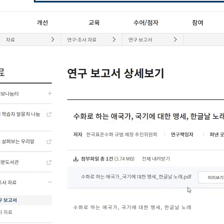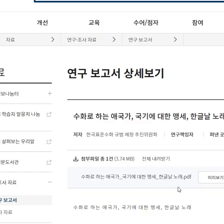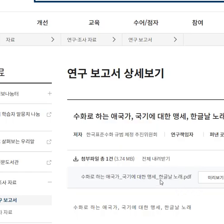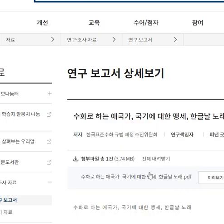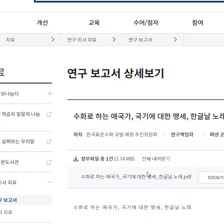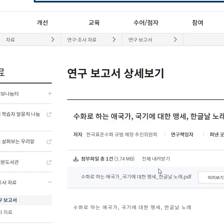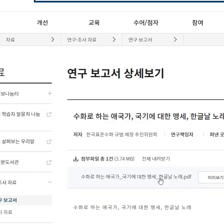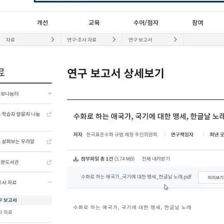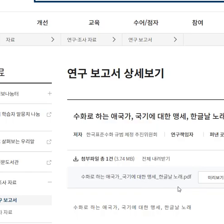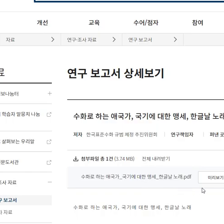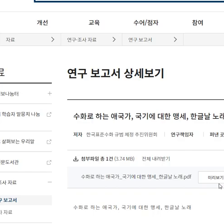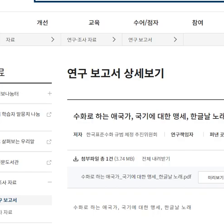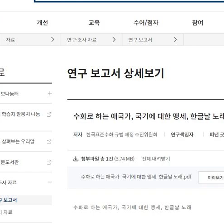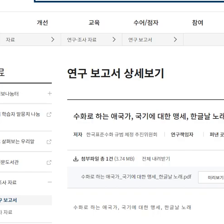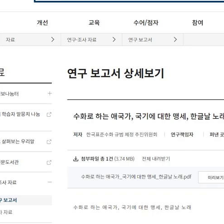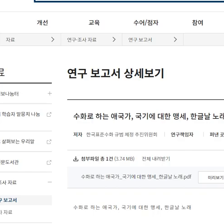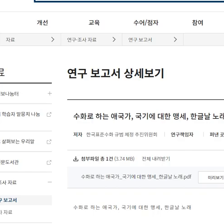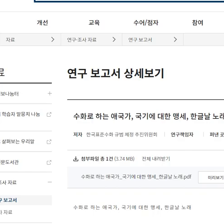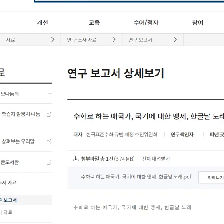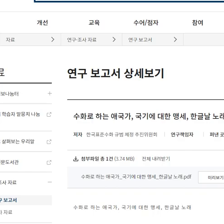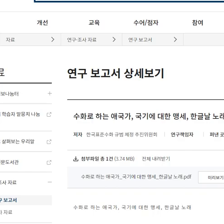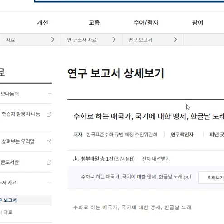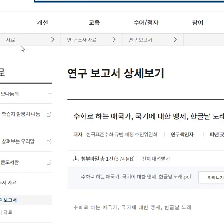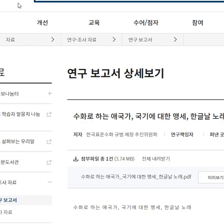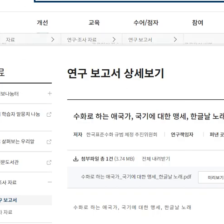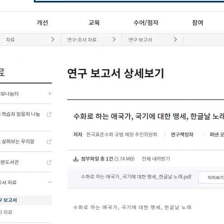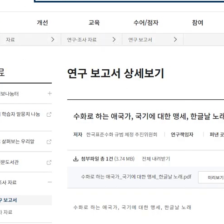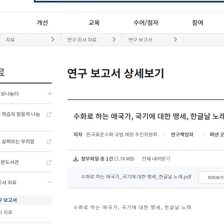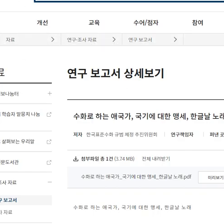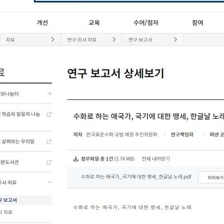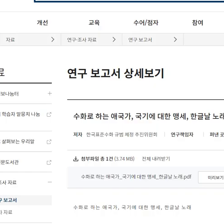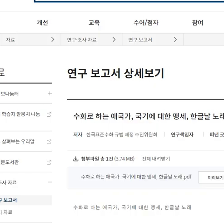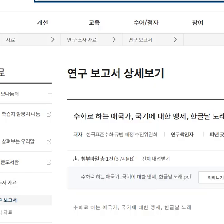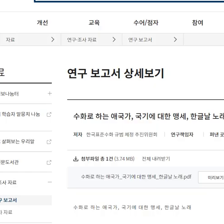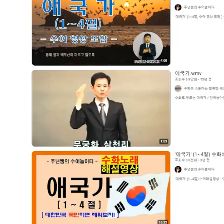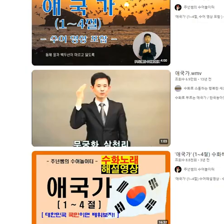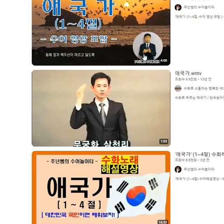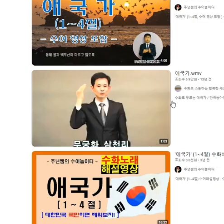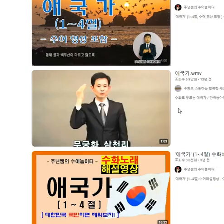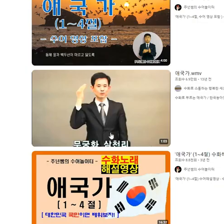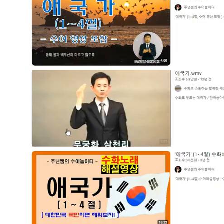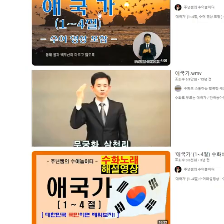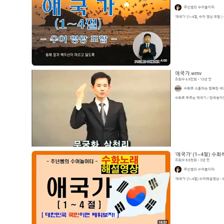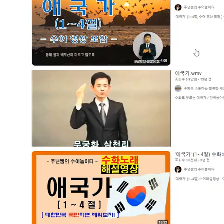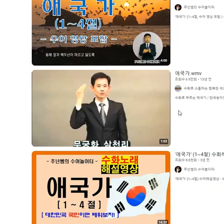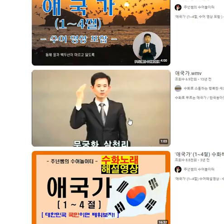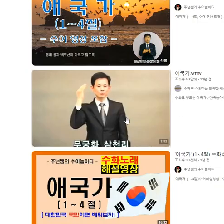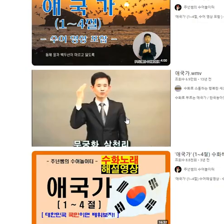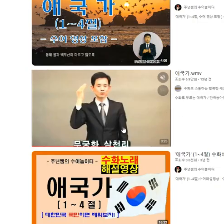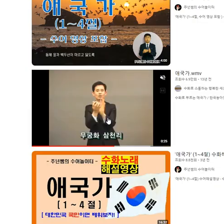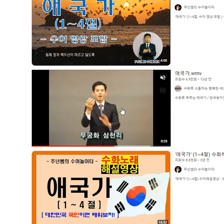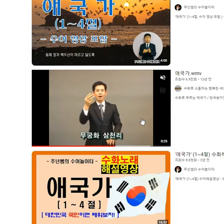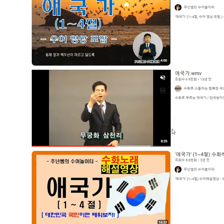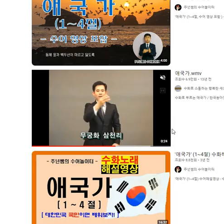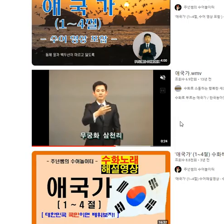표현할지를 이제 공식적으로 정한 게 2008년입니다. 그리고 그래서 이제 뭐 이런 영상들도 이제 많이 올려져